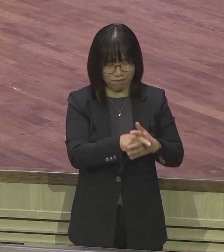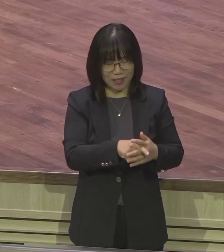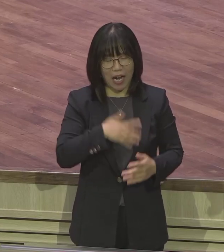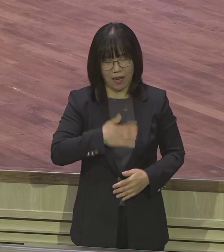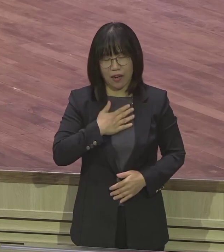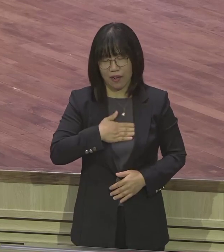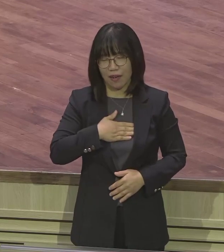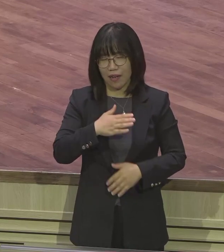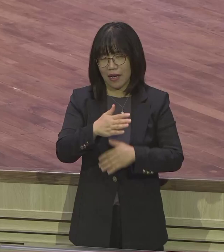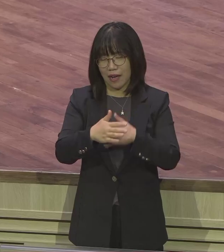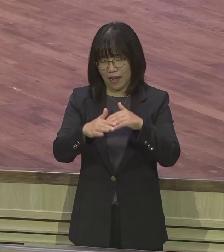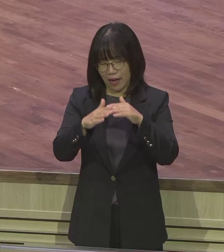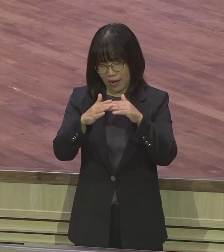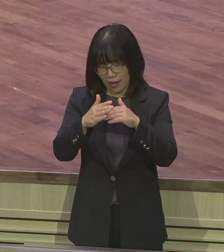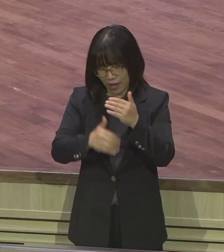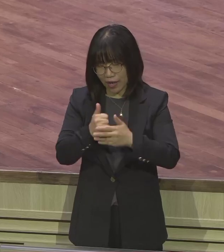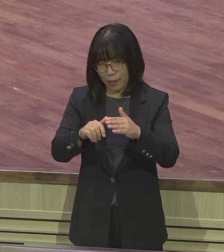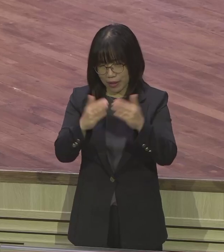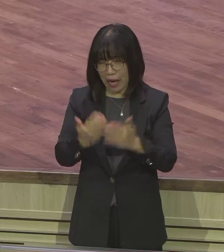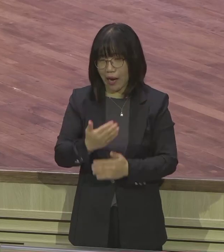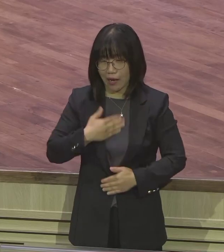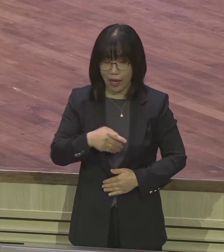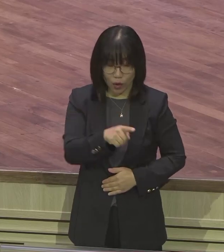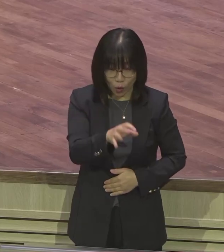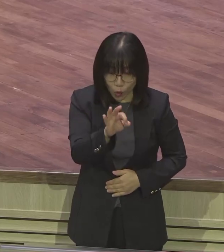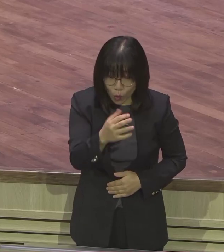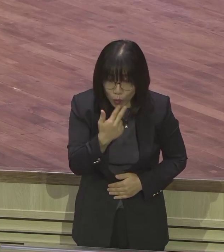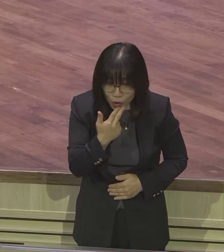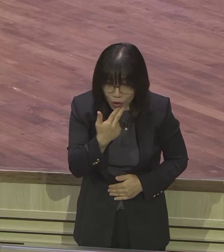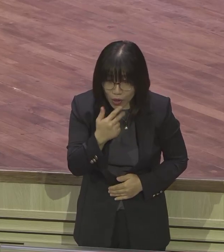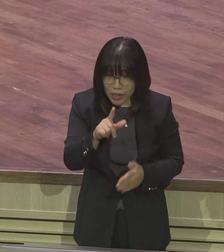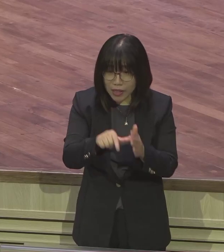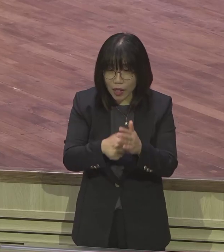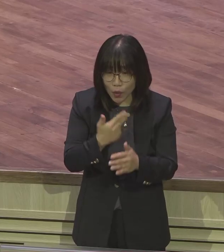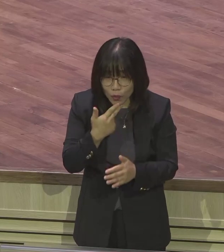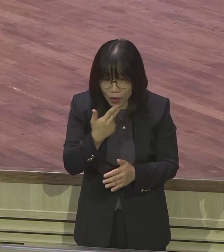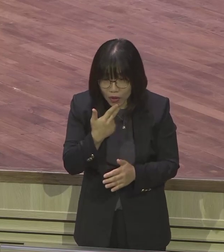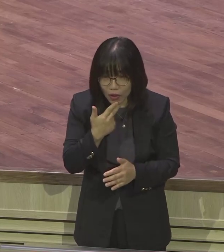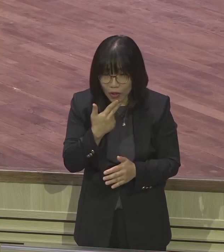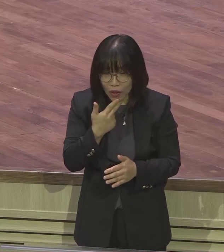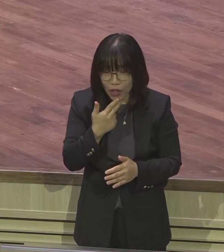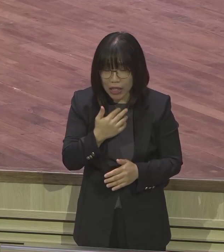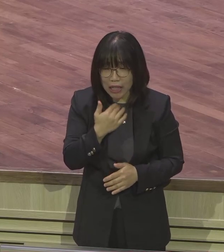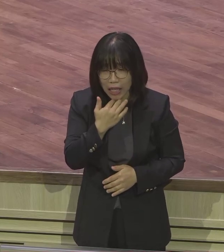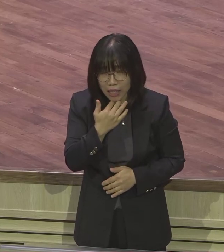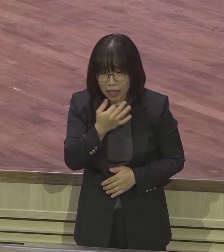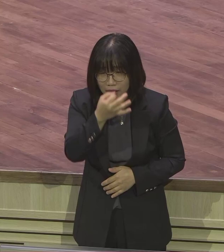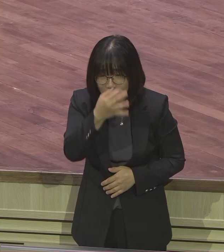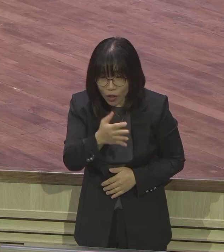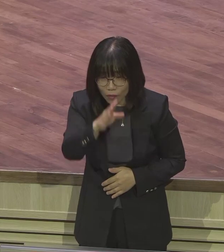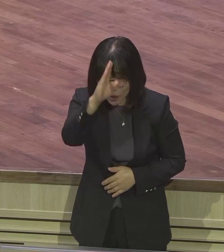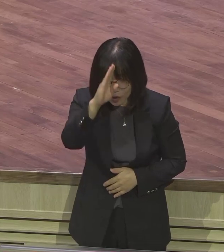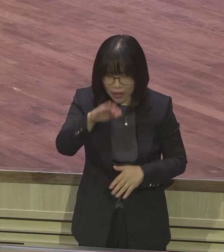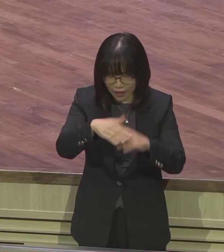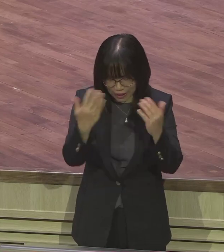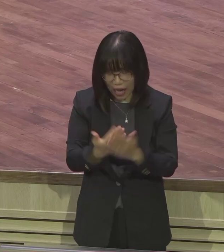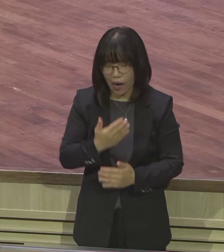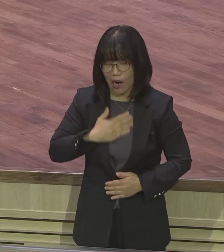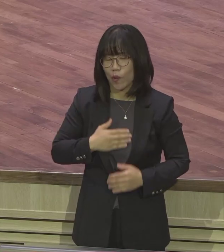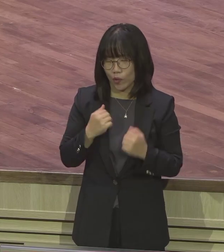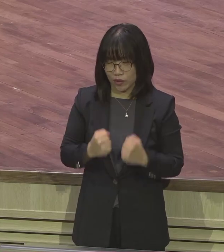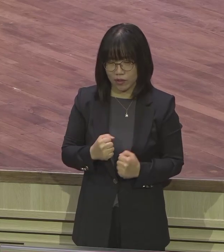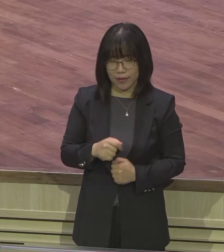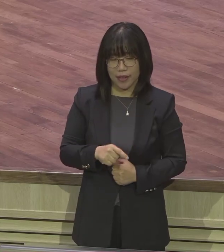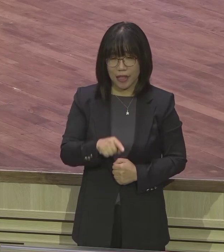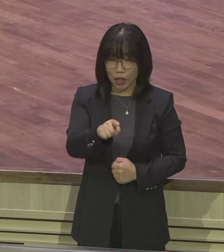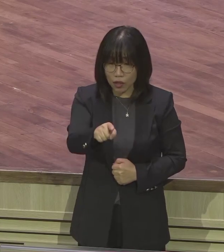다 알고 계신다고요. 누구는 뭐 시간 나고 또 영어 잘하고 뭐 다 갖춰서 합니까? 그럼 하나님 뭐 필요해요? 네가 해라